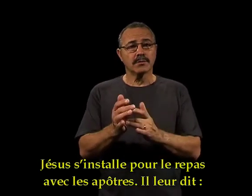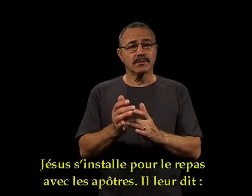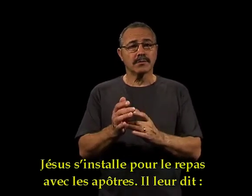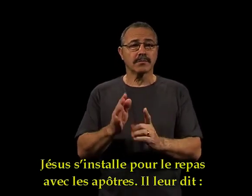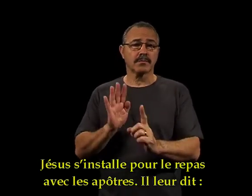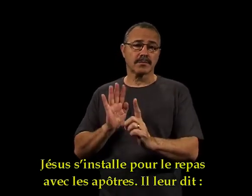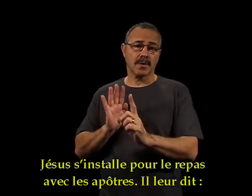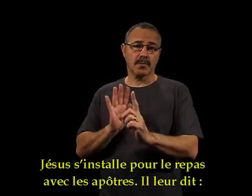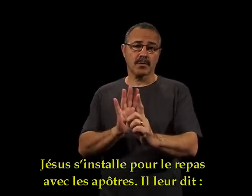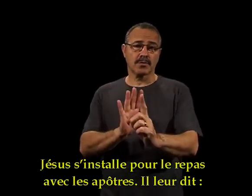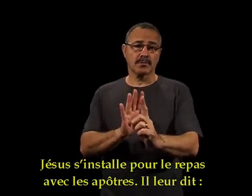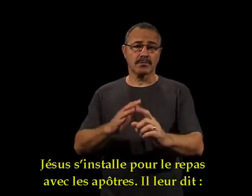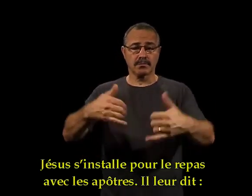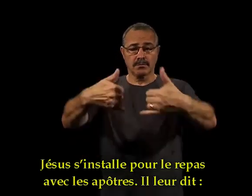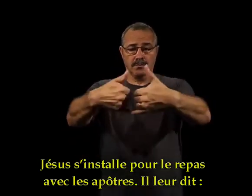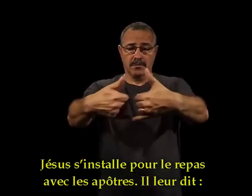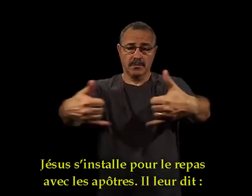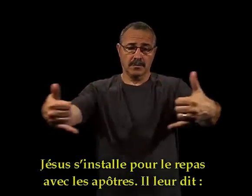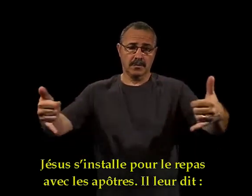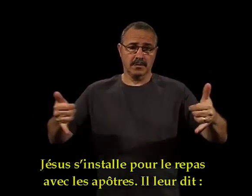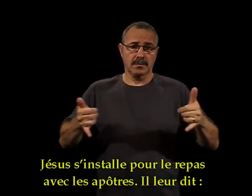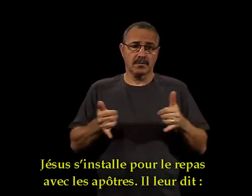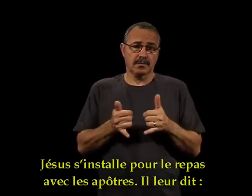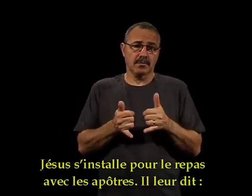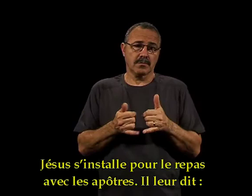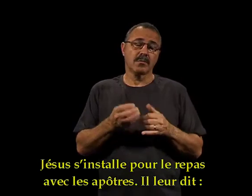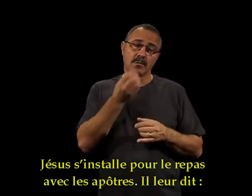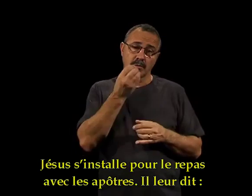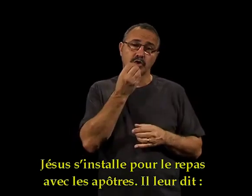Jésus s'installe pour le repas avec les apôtres.